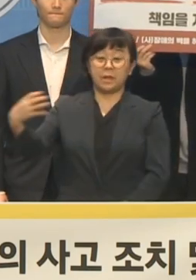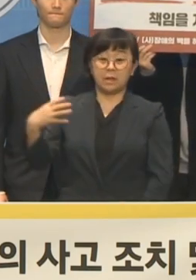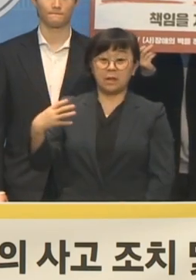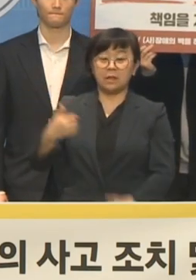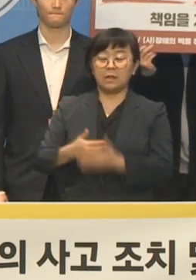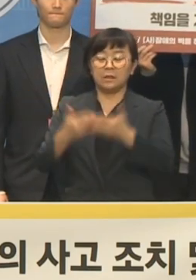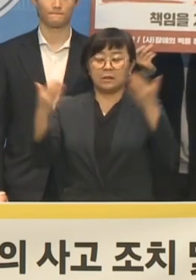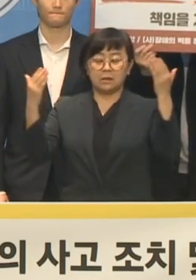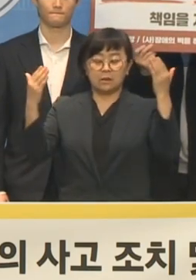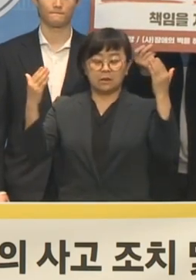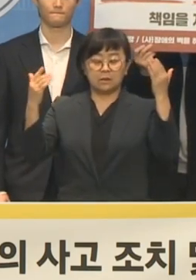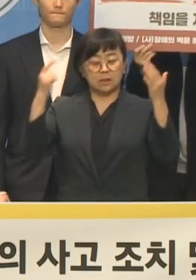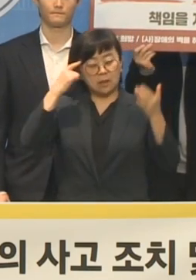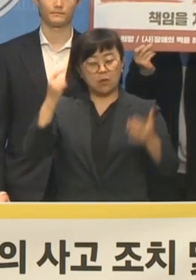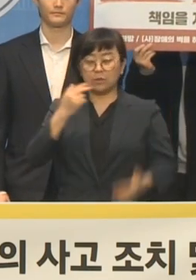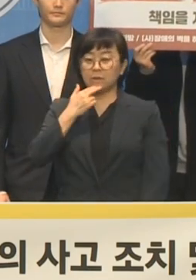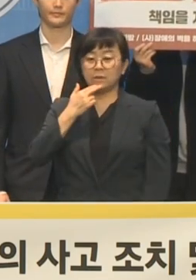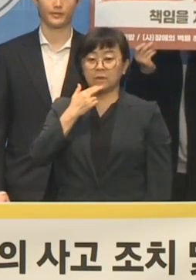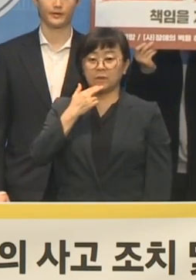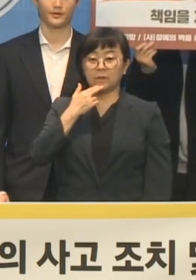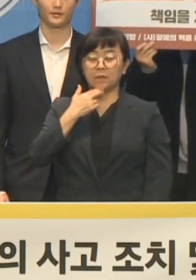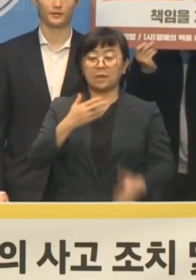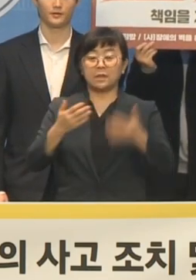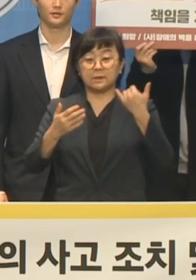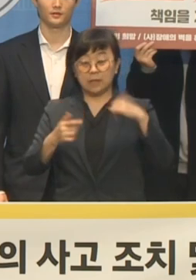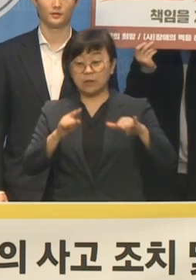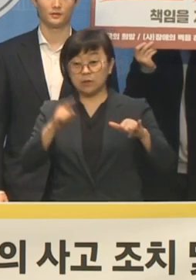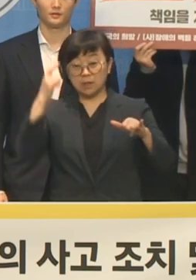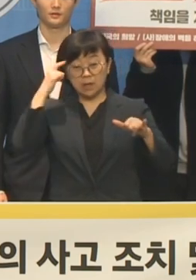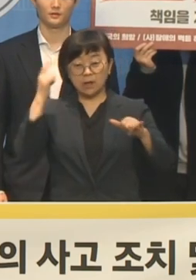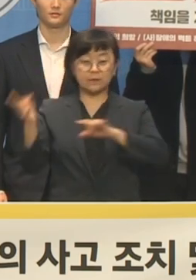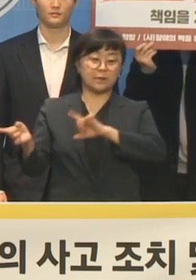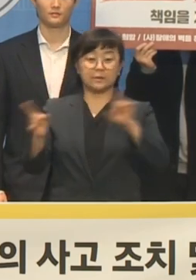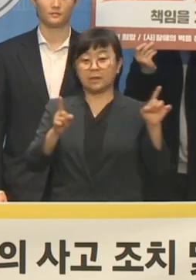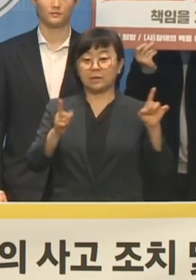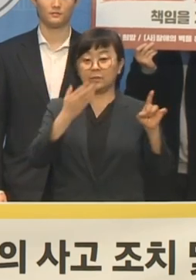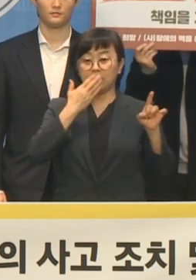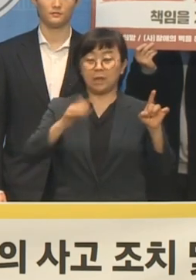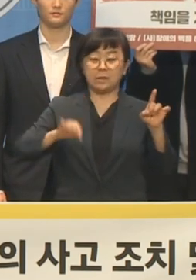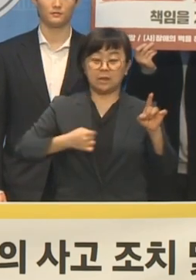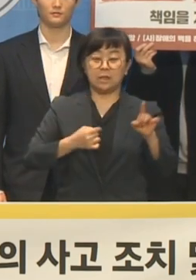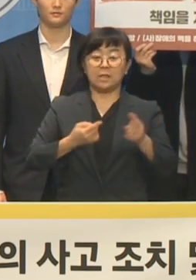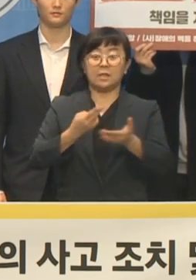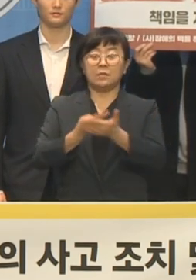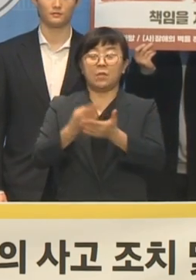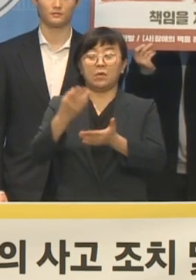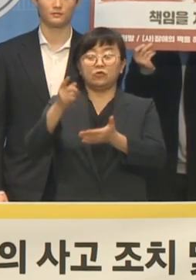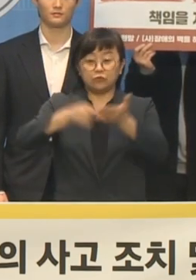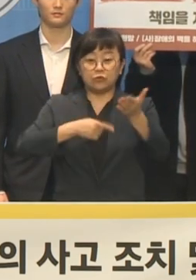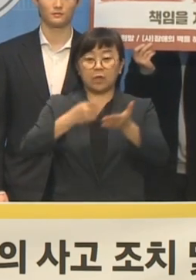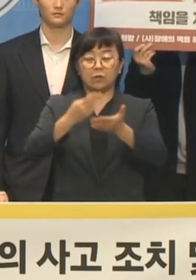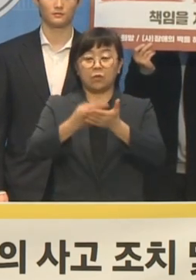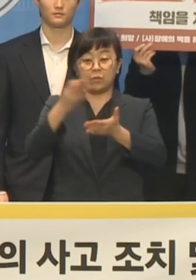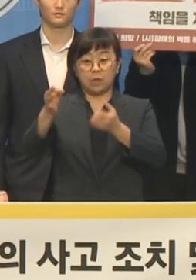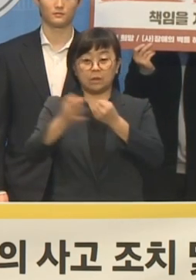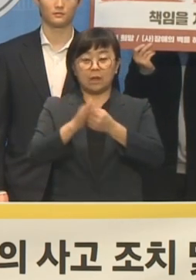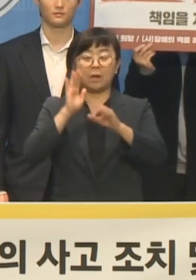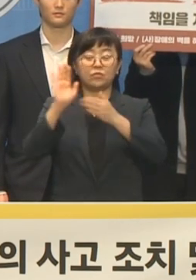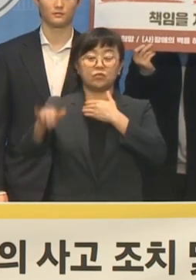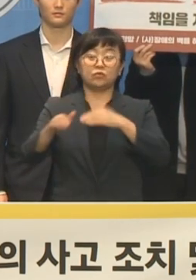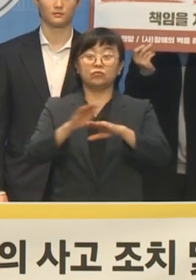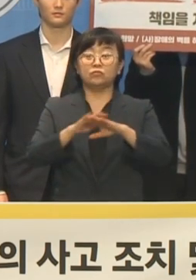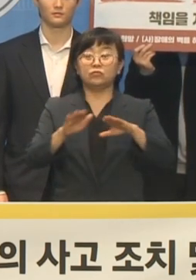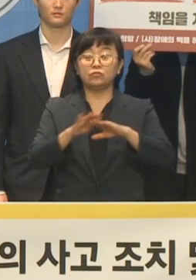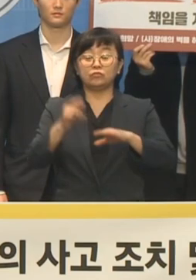아무런 생각이 나지 않았지만 아이들을 생각하며 정신 차리고 수술과 입원비, 치료 등 앞으로의 조치를